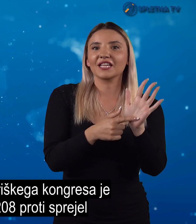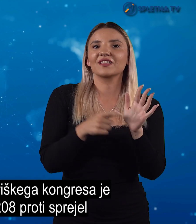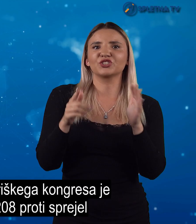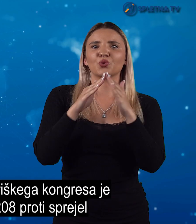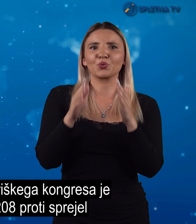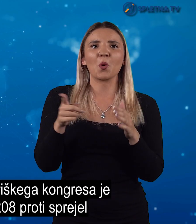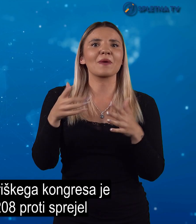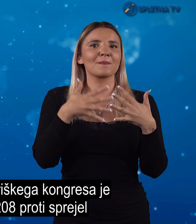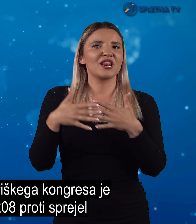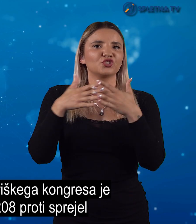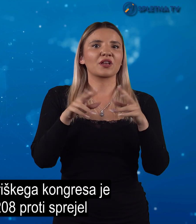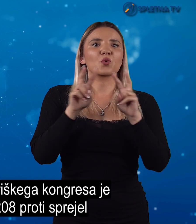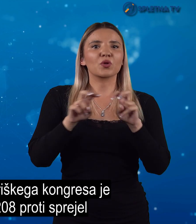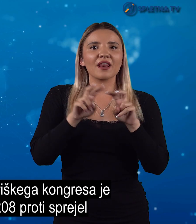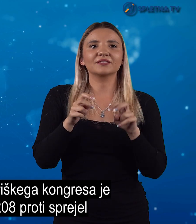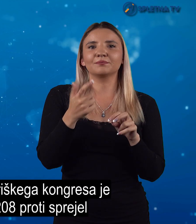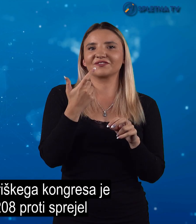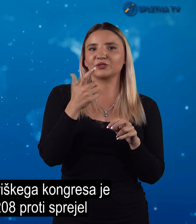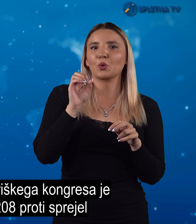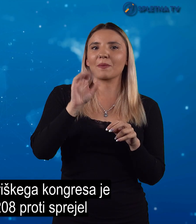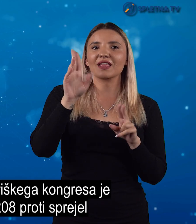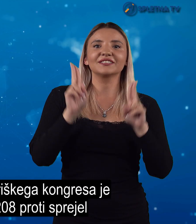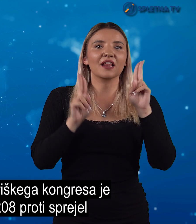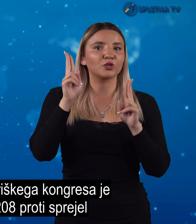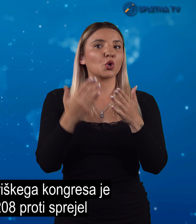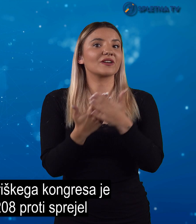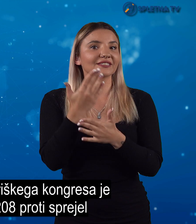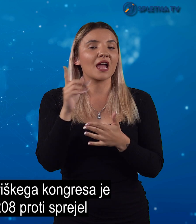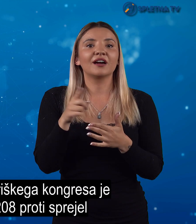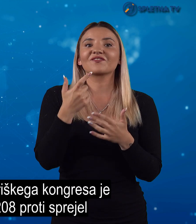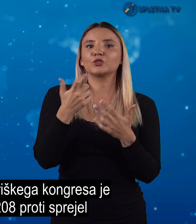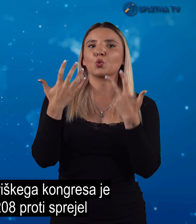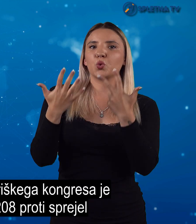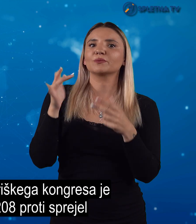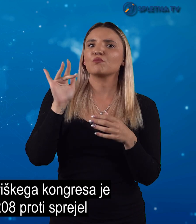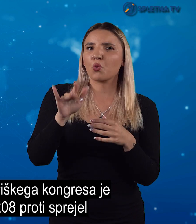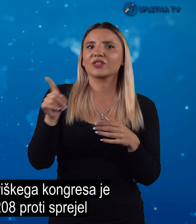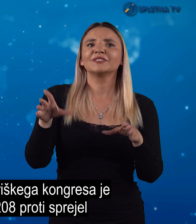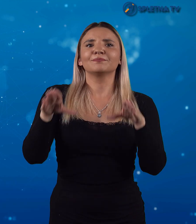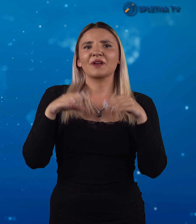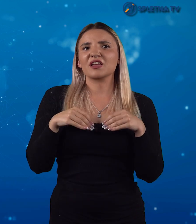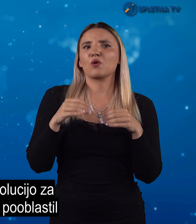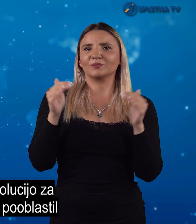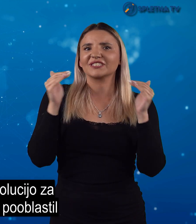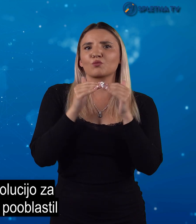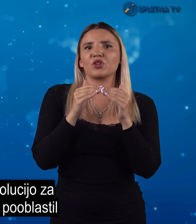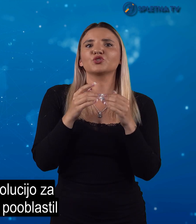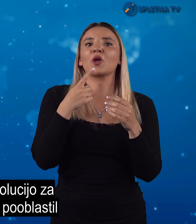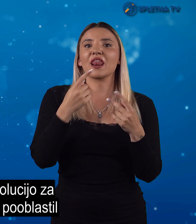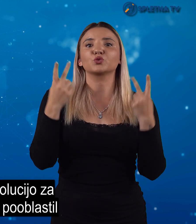Predstavniški dom ameriškega kongresa je z 215 glasovi za in 208 proti sprejel simbolično